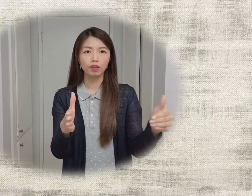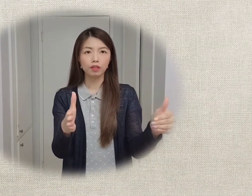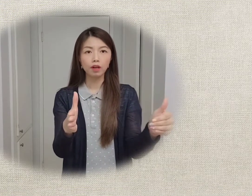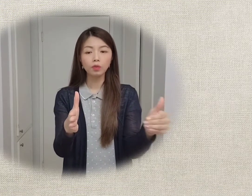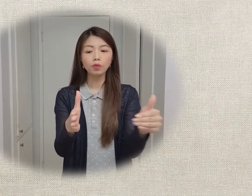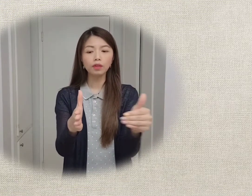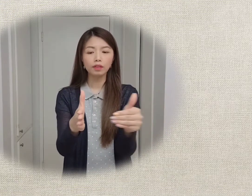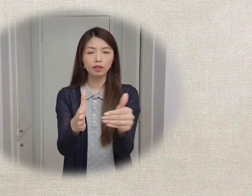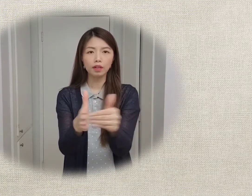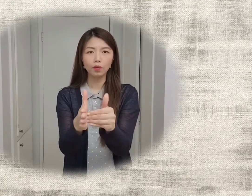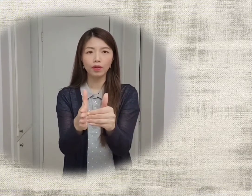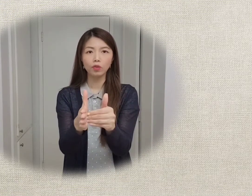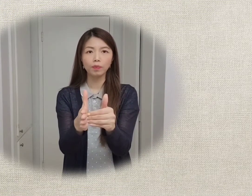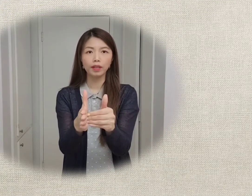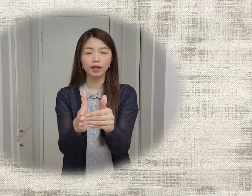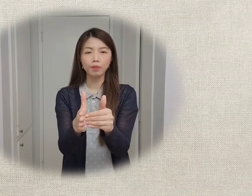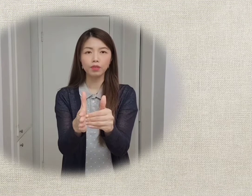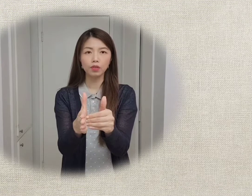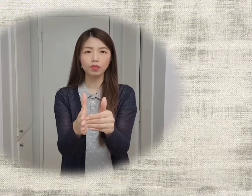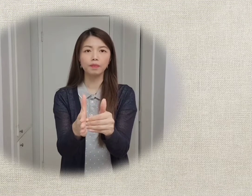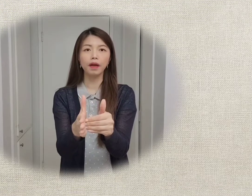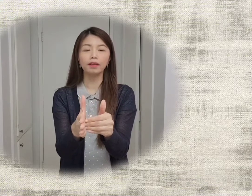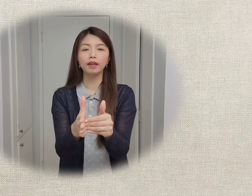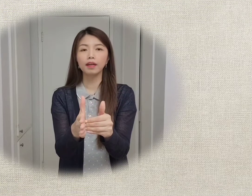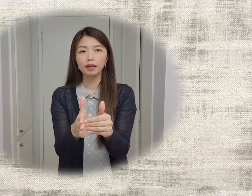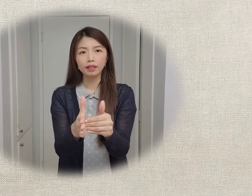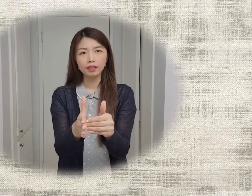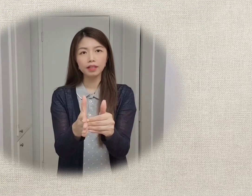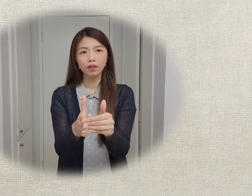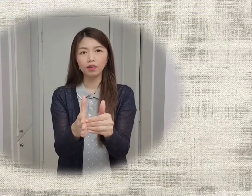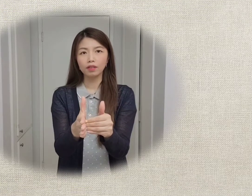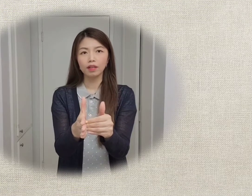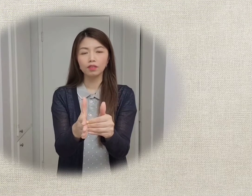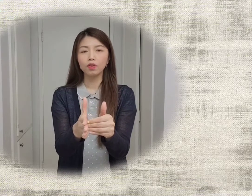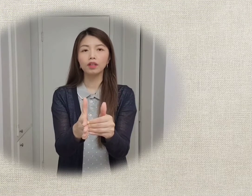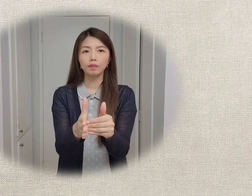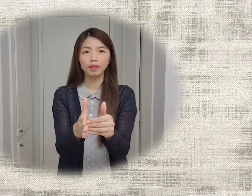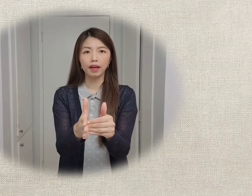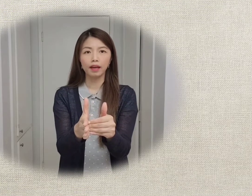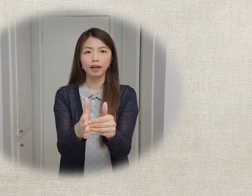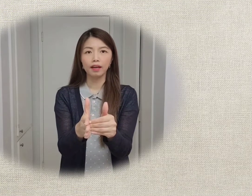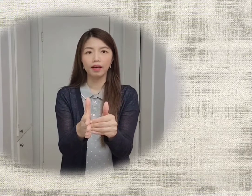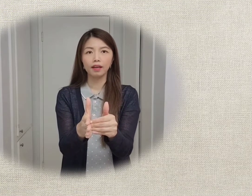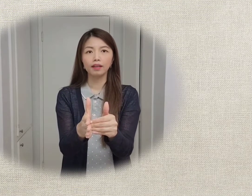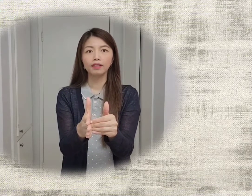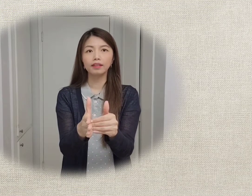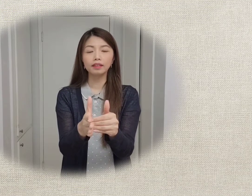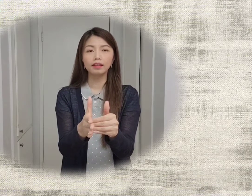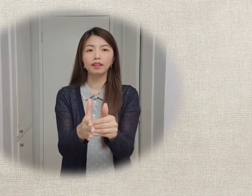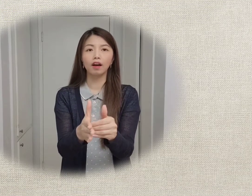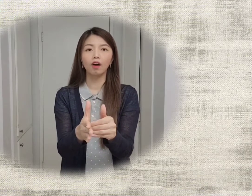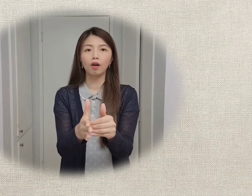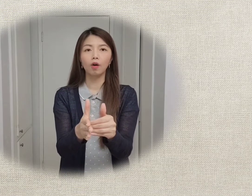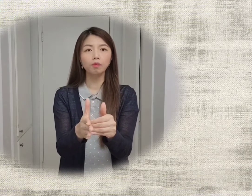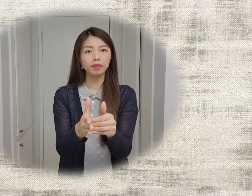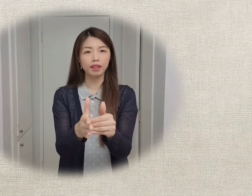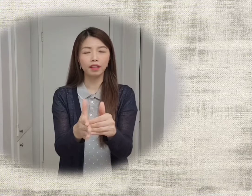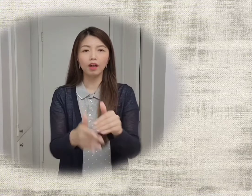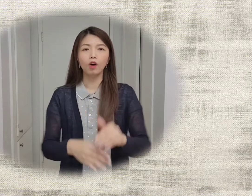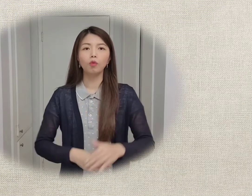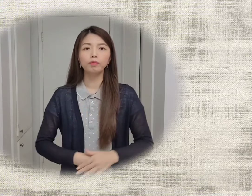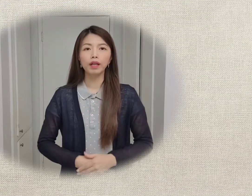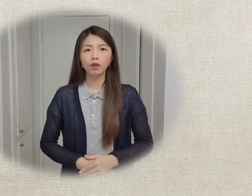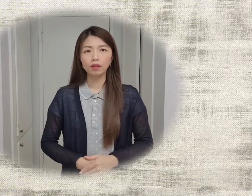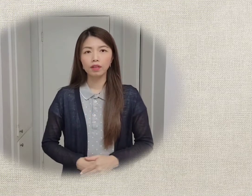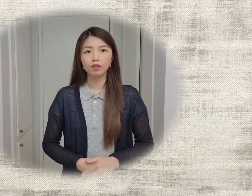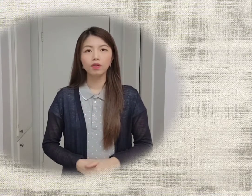약간 구부려 주셔서 손끝을 왼손바닥에 붙여주시면 끝이라고 하는 뜻의 수어가 됩니다. 끝,